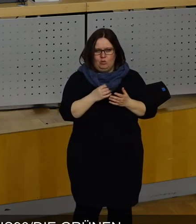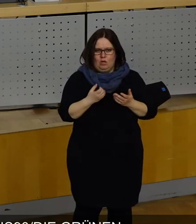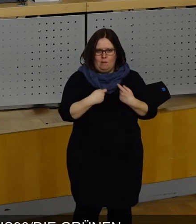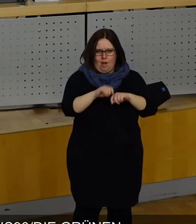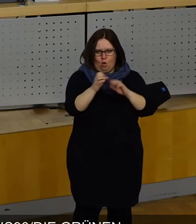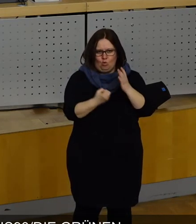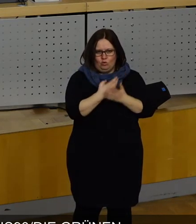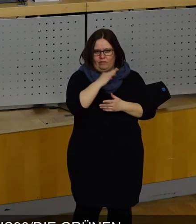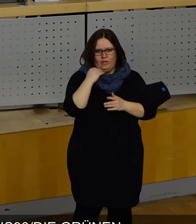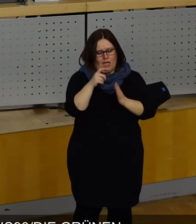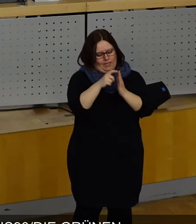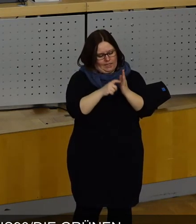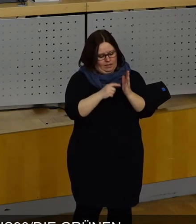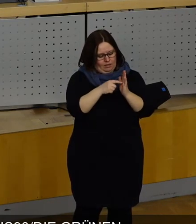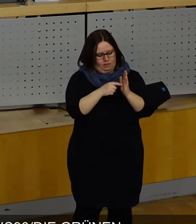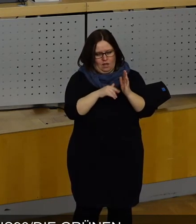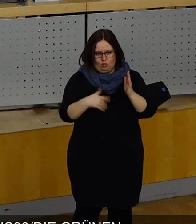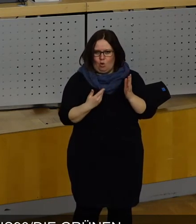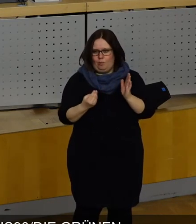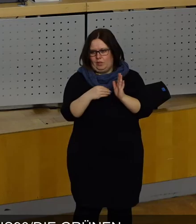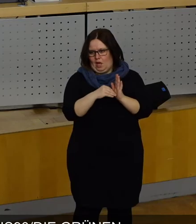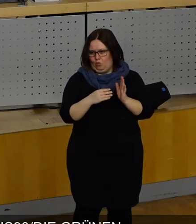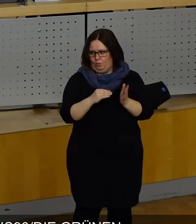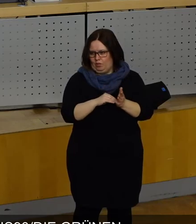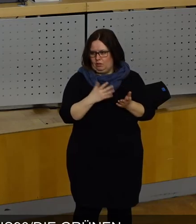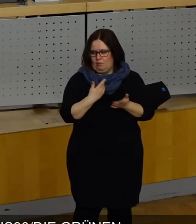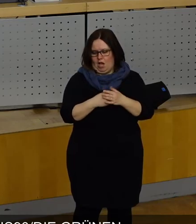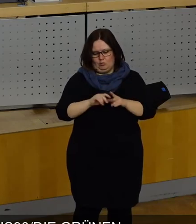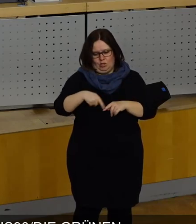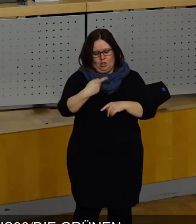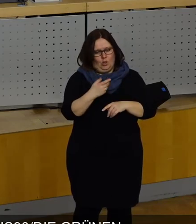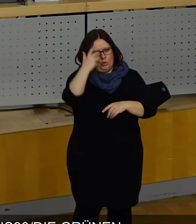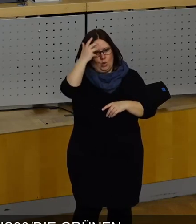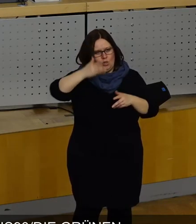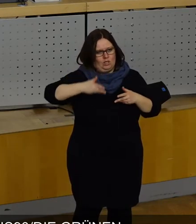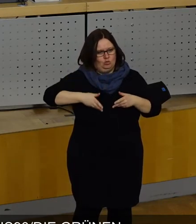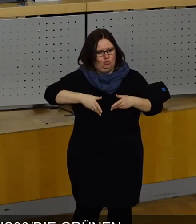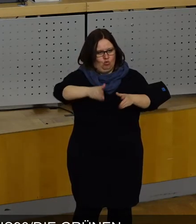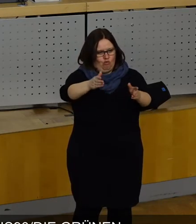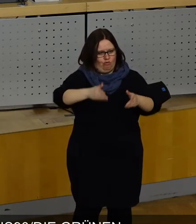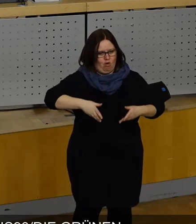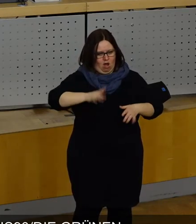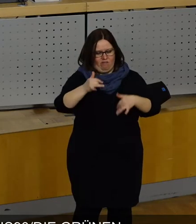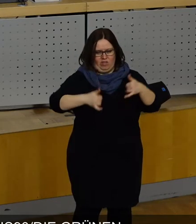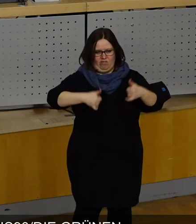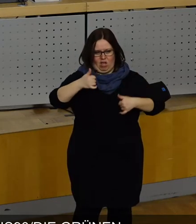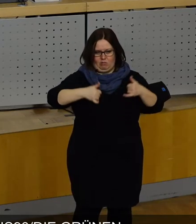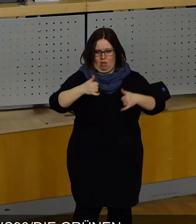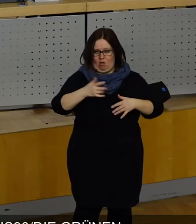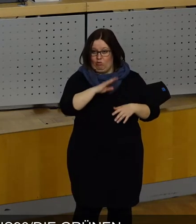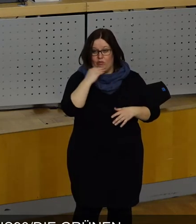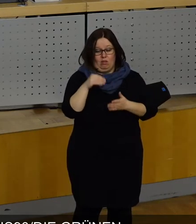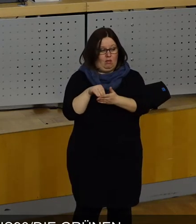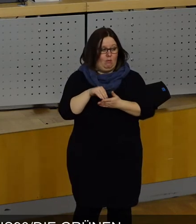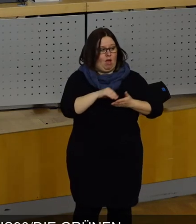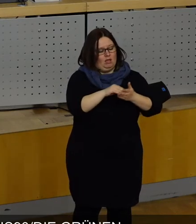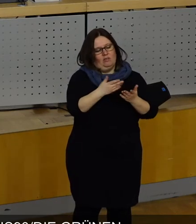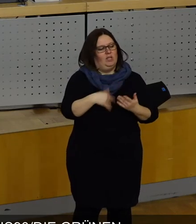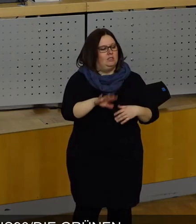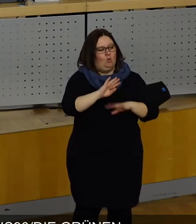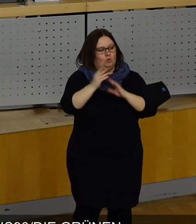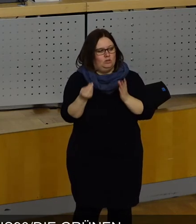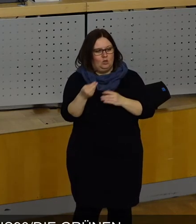viele Kriterien, da gehört Beteiligung dazu. Und wir haben einen großen Wettbewerb jetzt am Königsufer mit einer für Dresden einmalig guten Beteiligung. Ist die Frage der